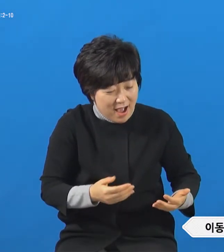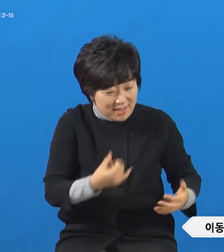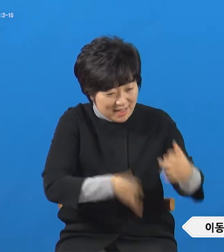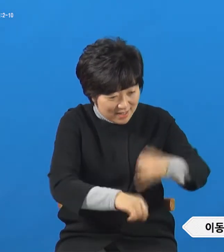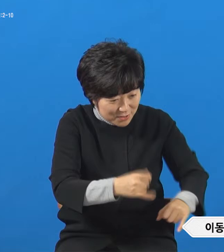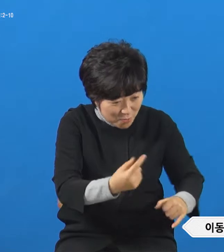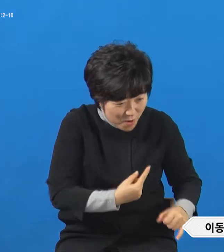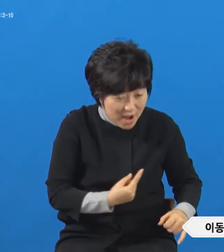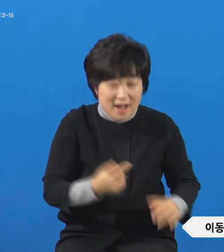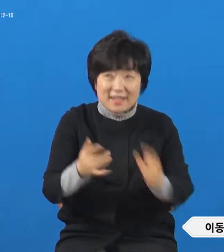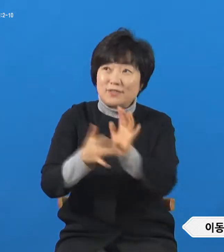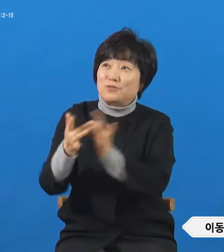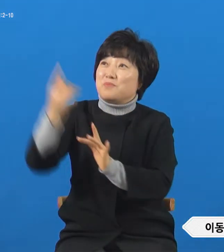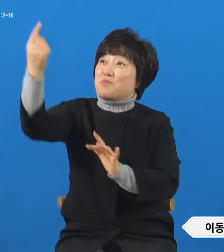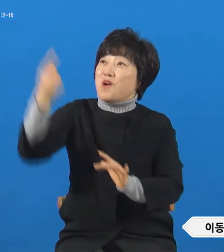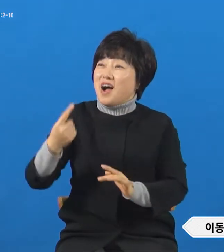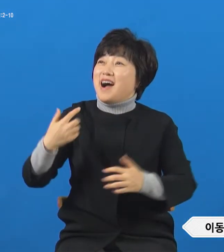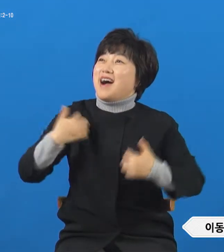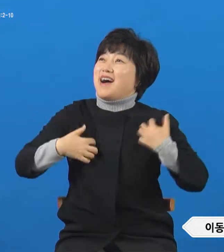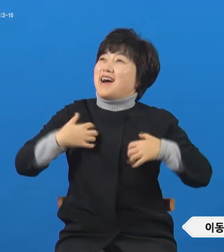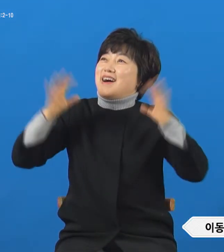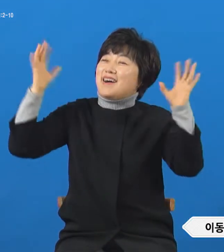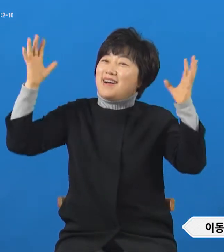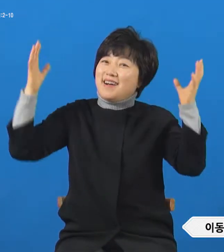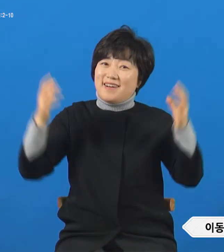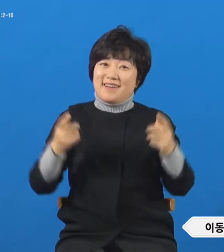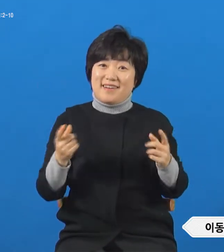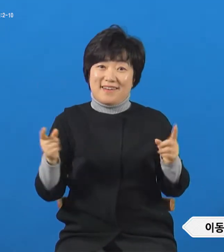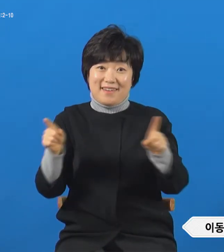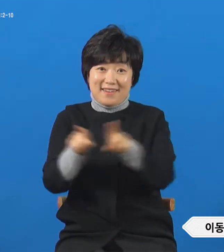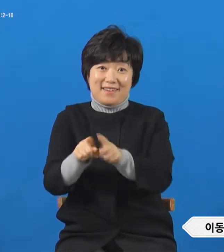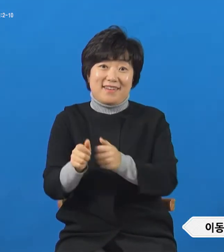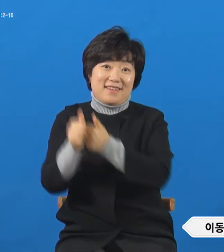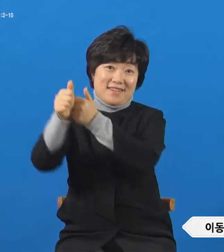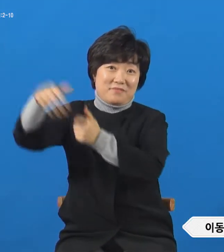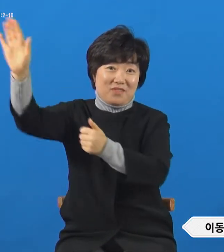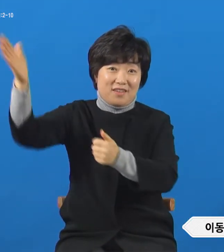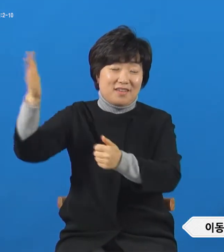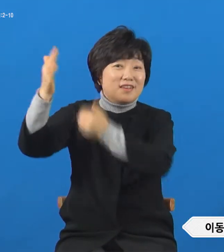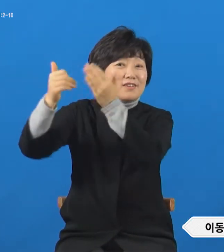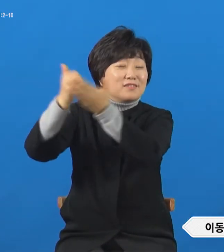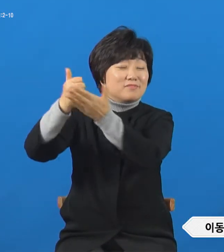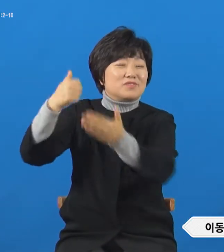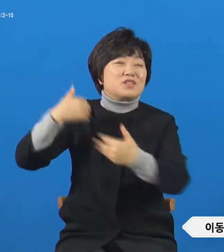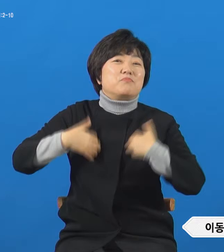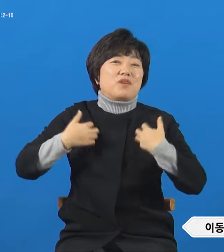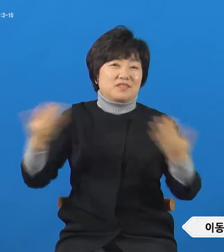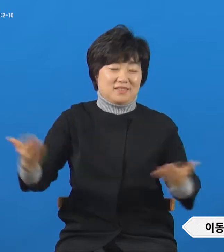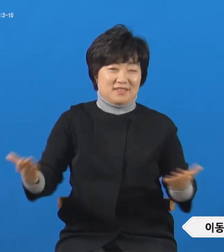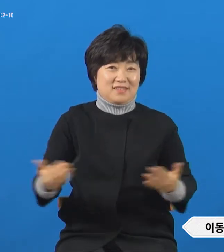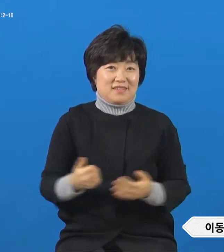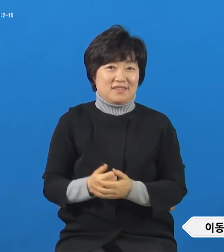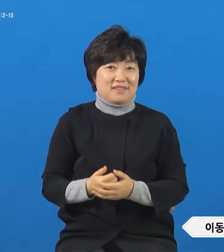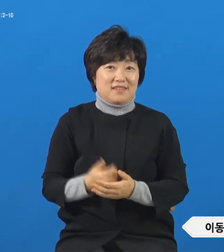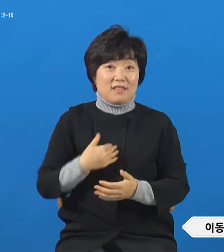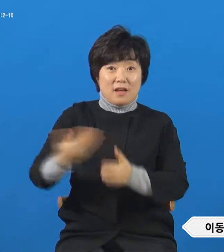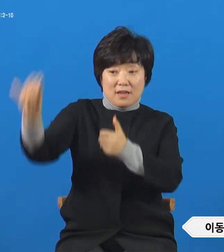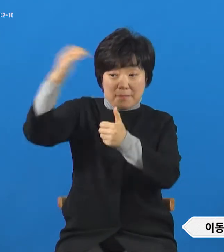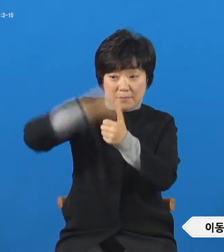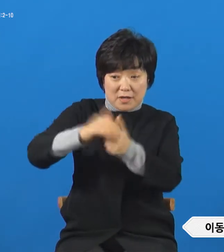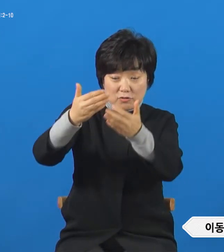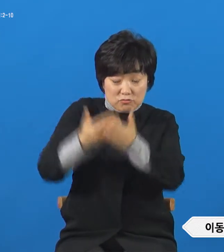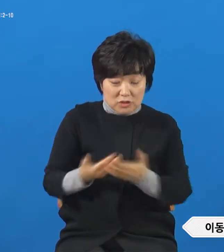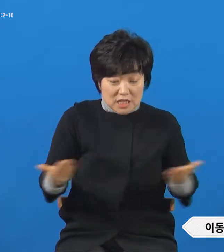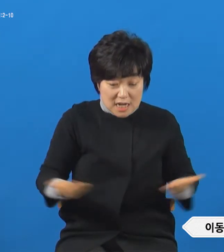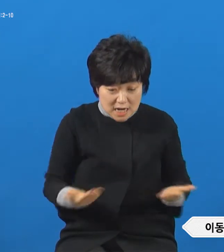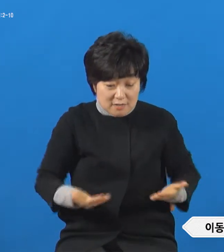씨름하고 있었어요. 오셨네요. 그러고 가시면 되는 거예요. 그게 좋은 일이에요. 주님이 기뻐하시는 일이에요. 주님이 맡겨주신 그 일 하다가